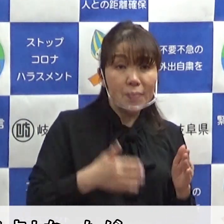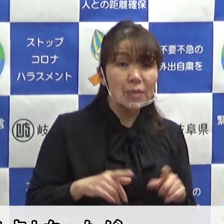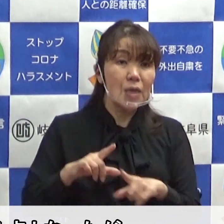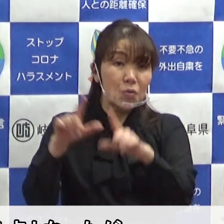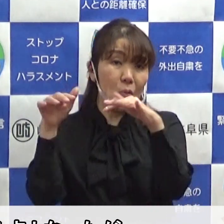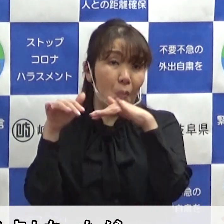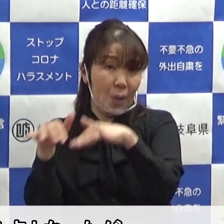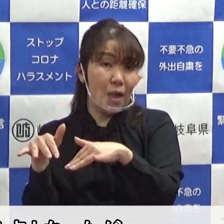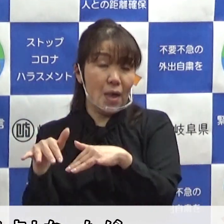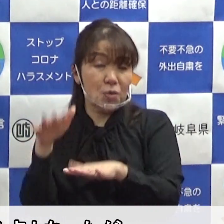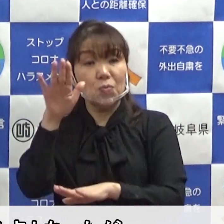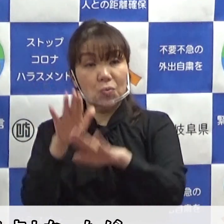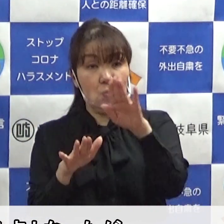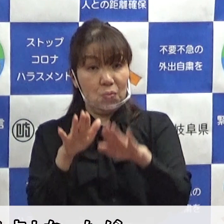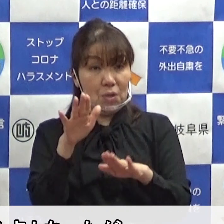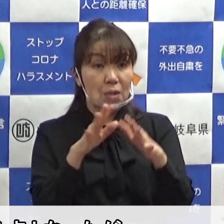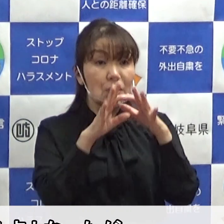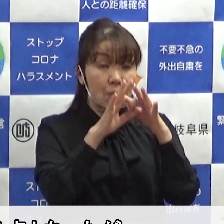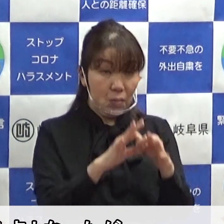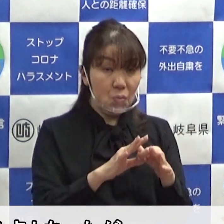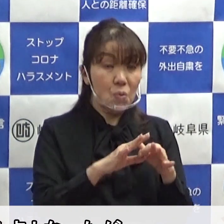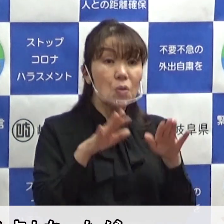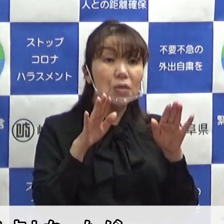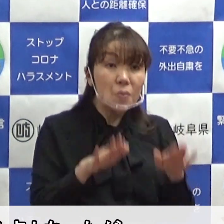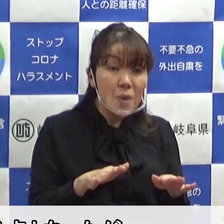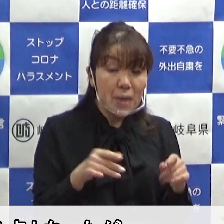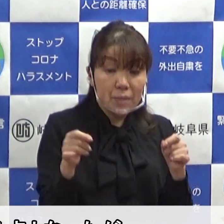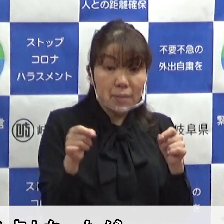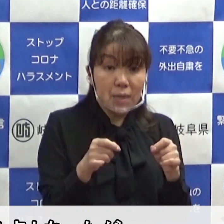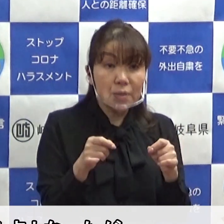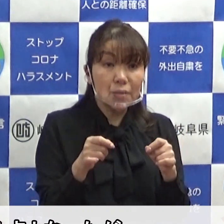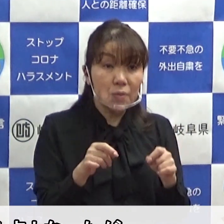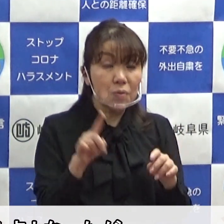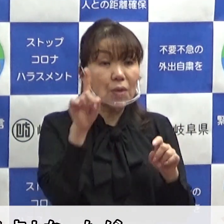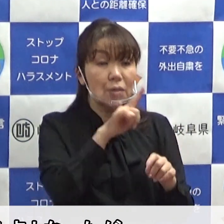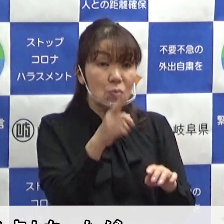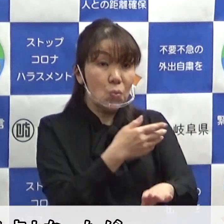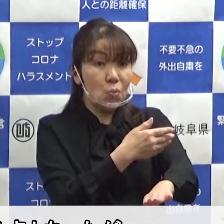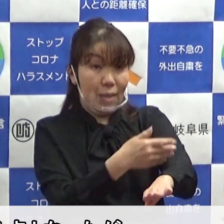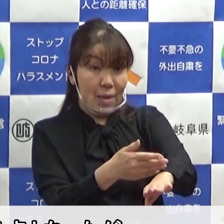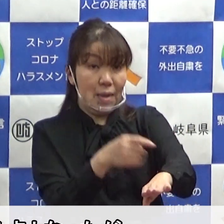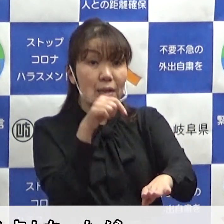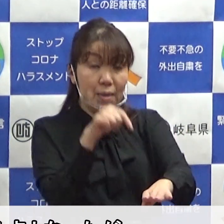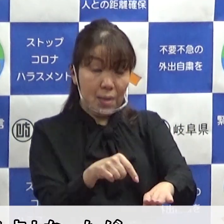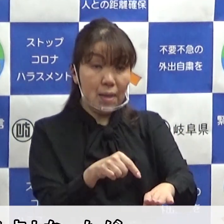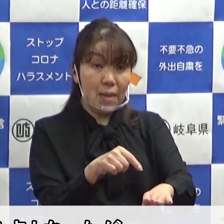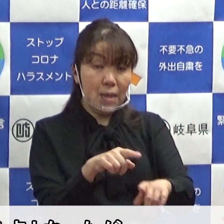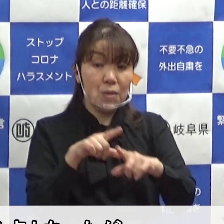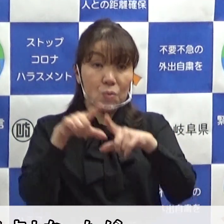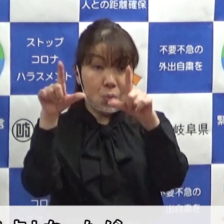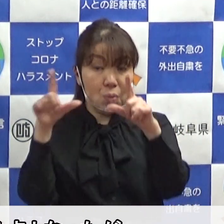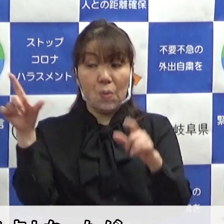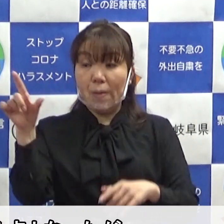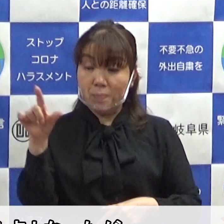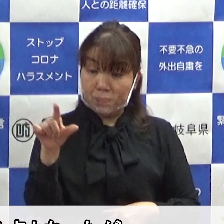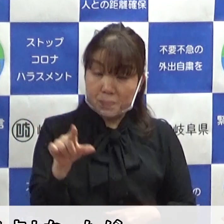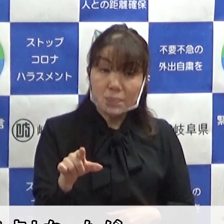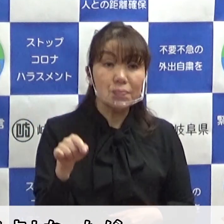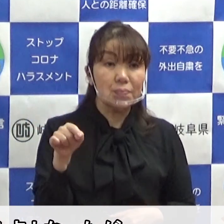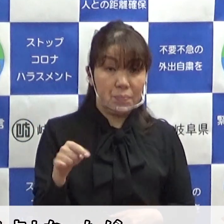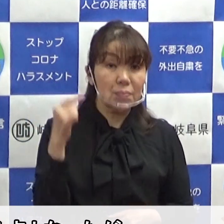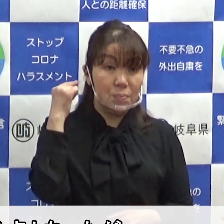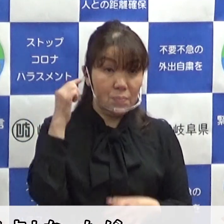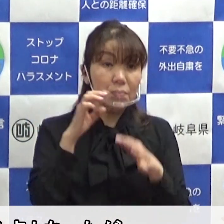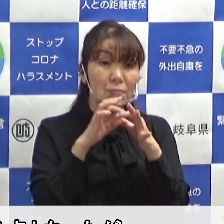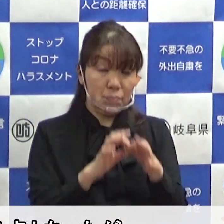ないということですが、まあ、ここへ来て短期的にはですね、人の流れが、まあ、東京では減ってきておるわけなので、お